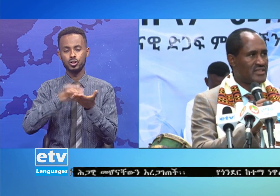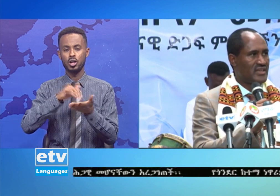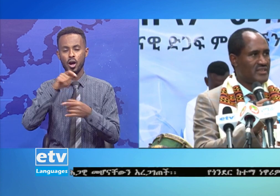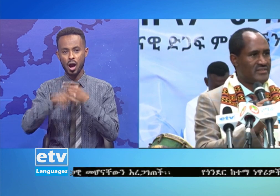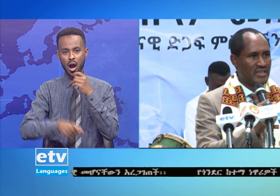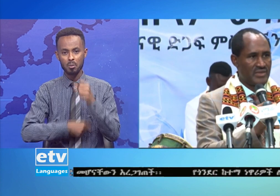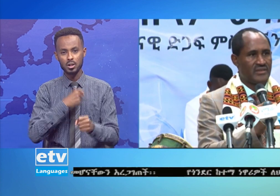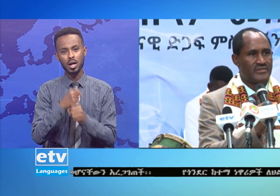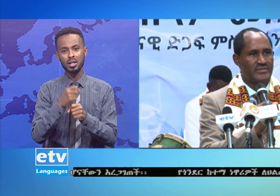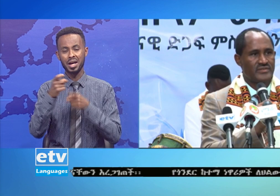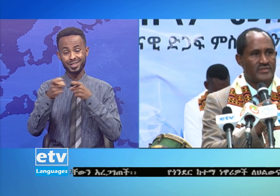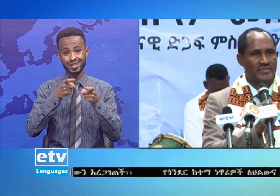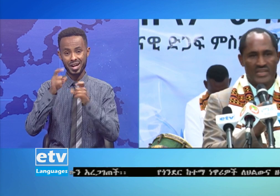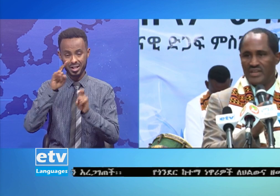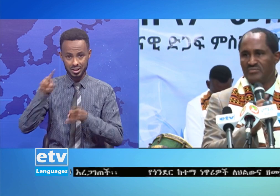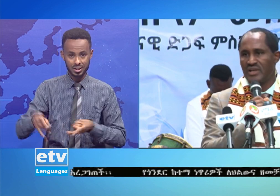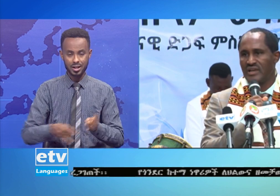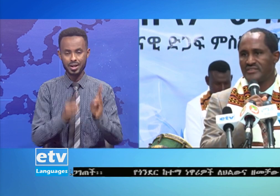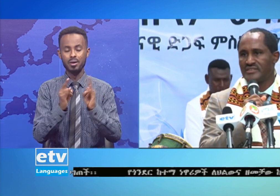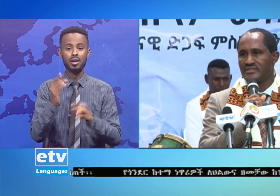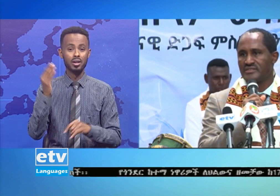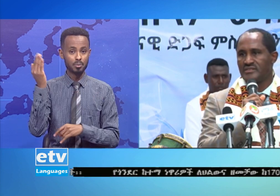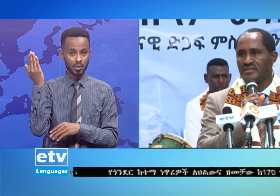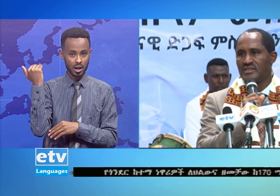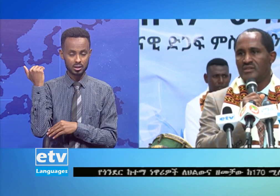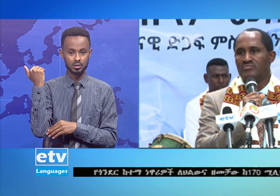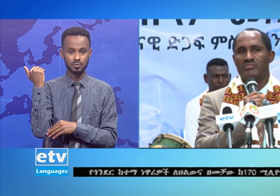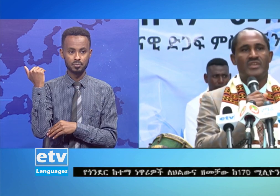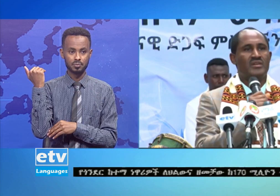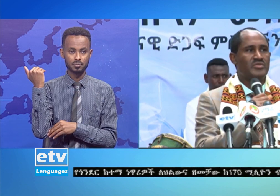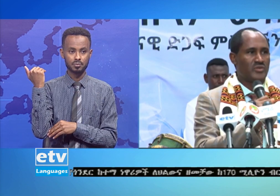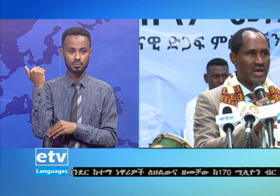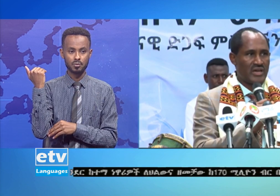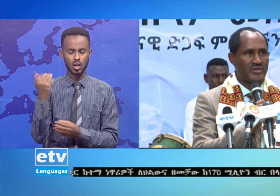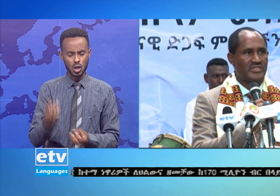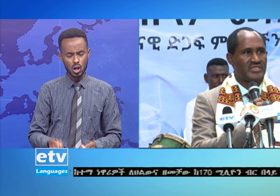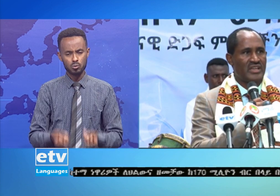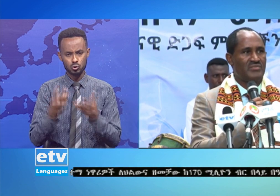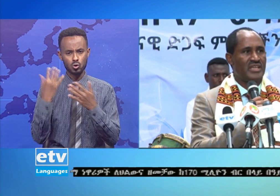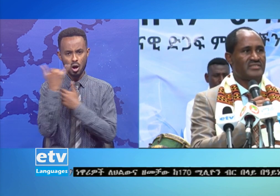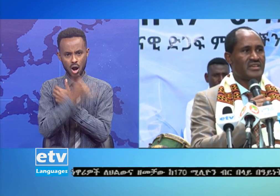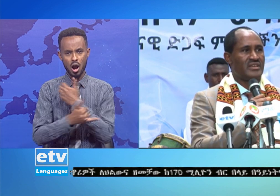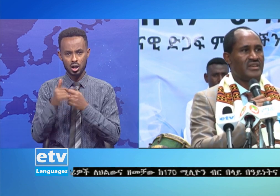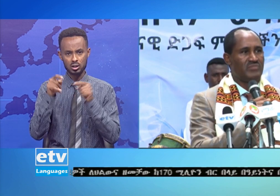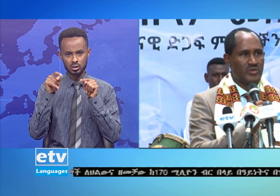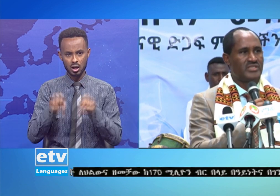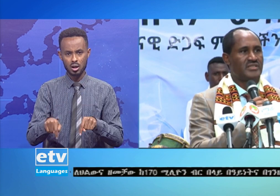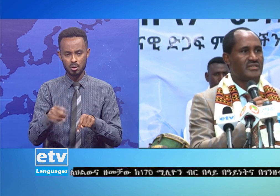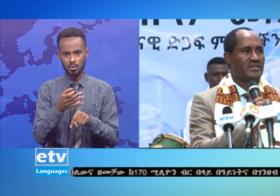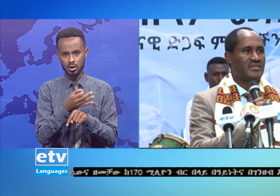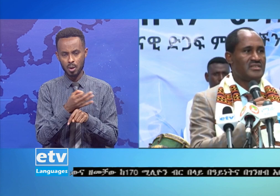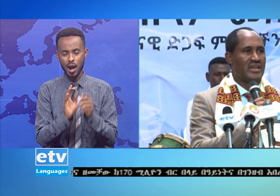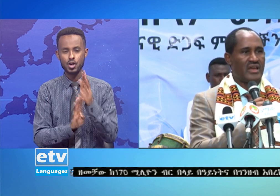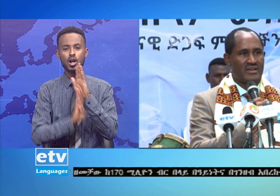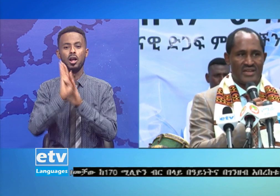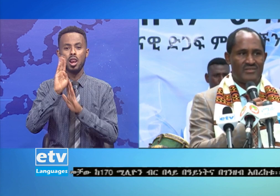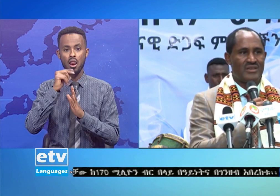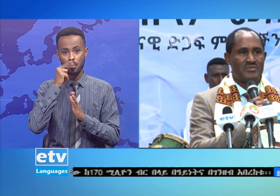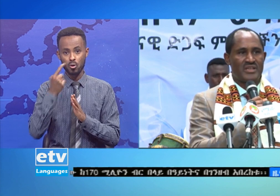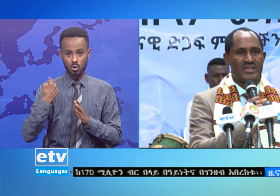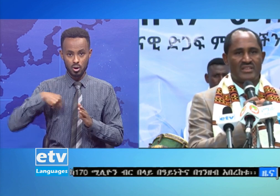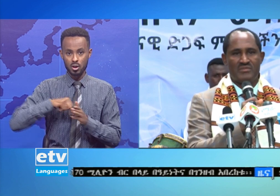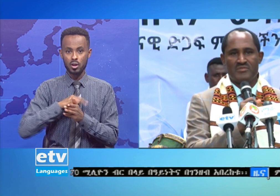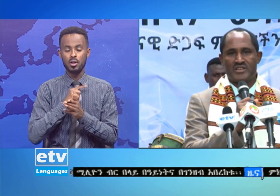አመታት ያስተዳደር ዘይቤ የነበራት ለብዙ ሀገሮች ዛሬ በለጸግን ለምሩት እኛን